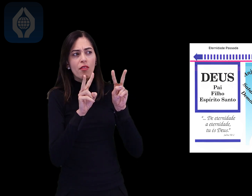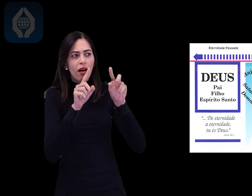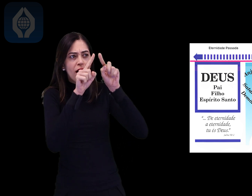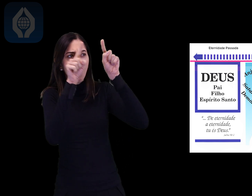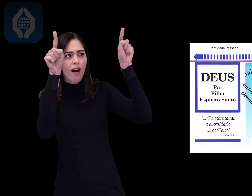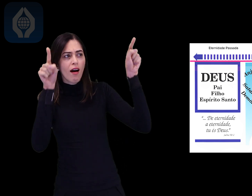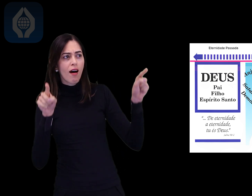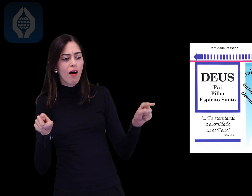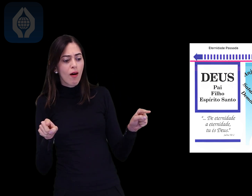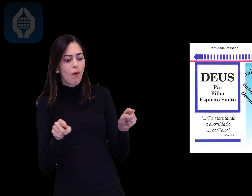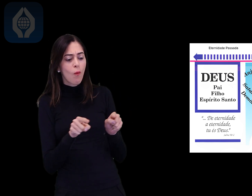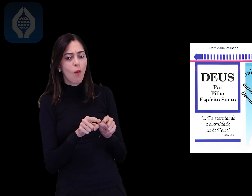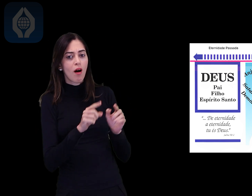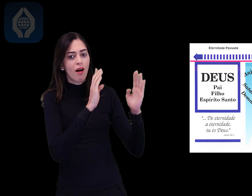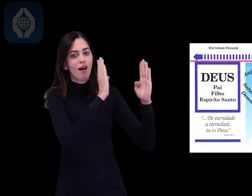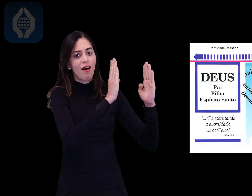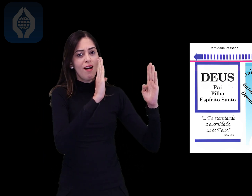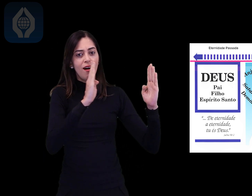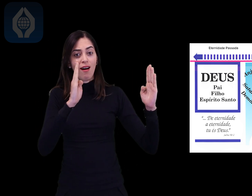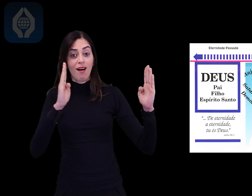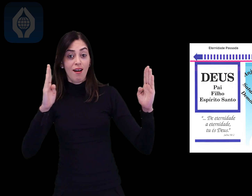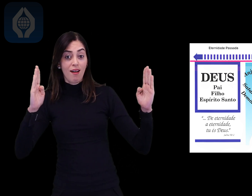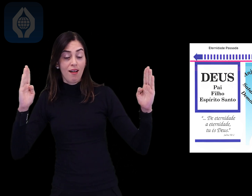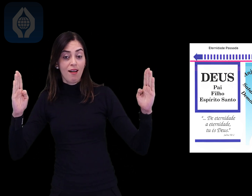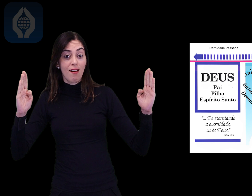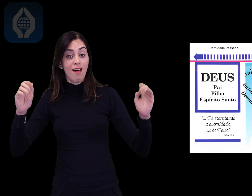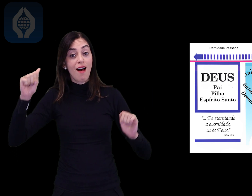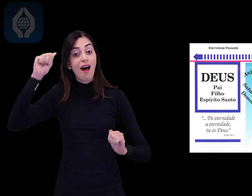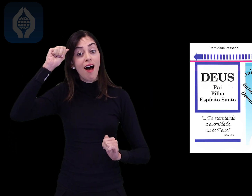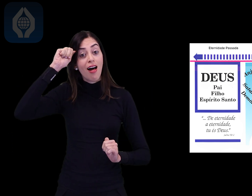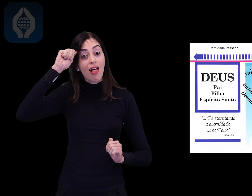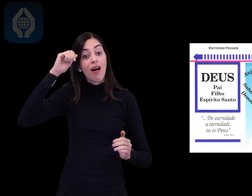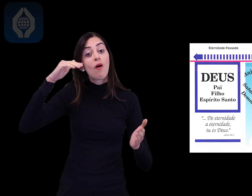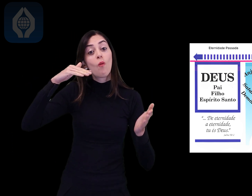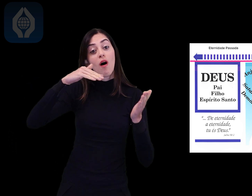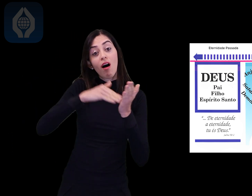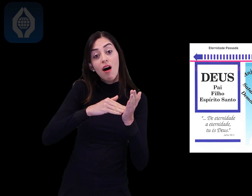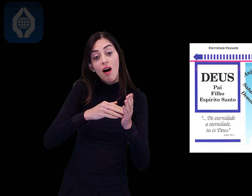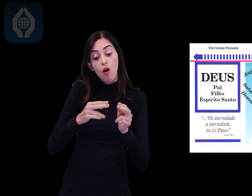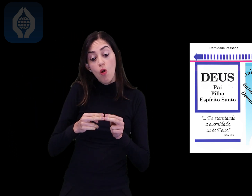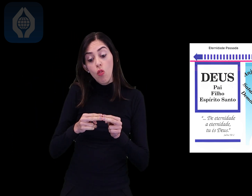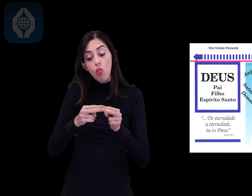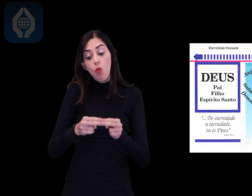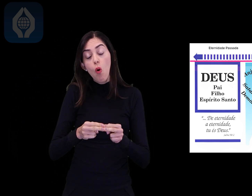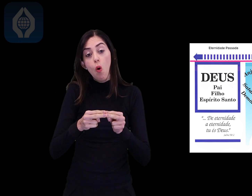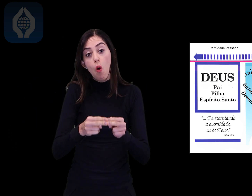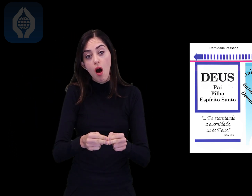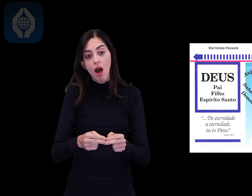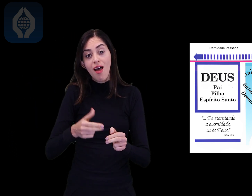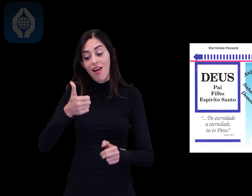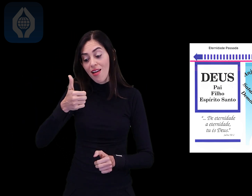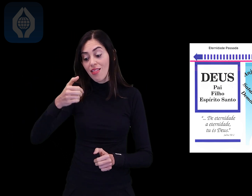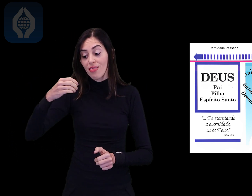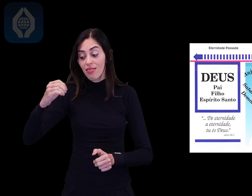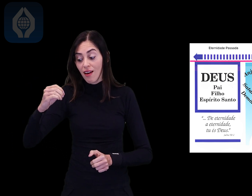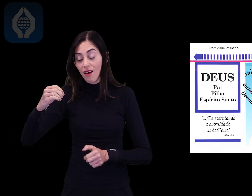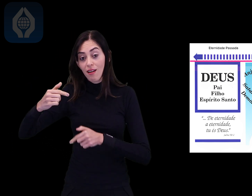quadro cronológico. De Adão a Noé. De Adão até Noé, houve 10 gerações de homens